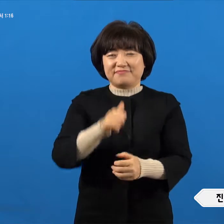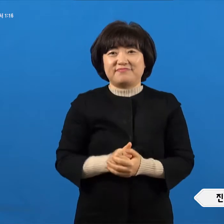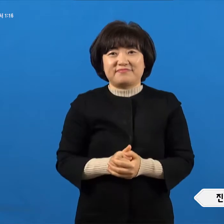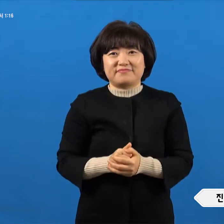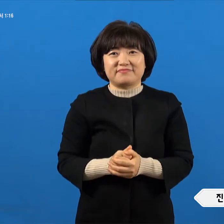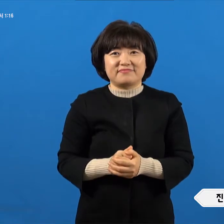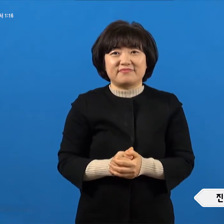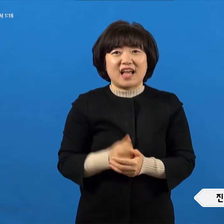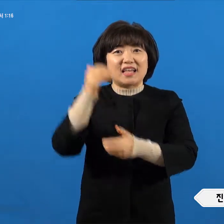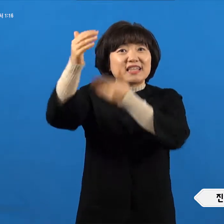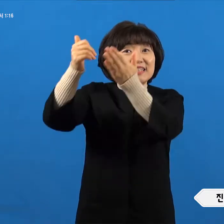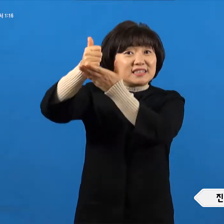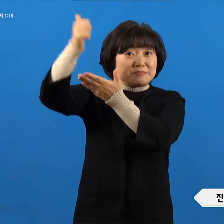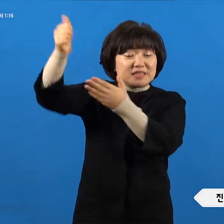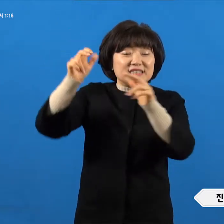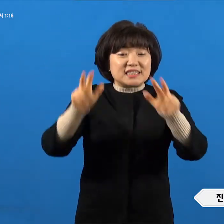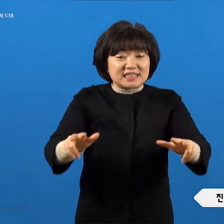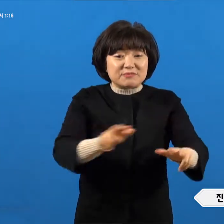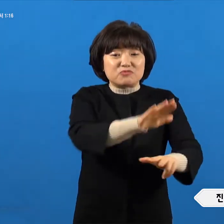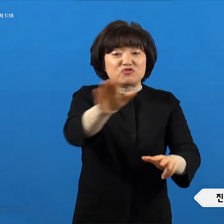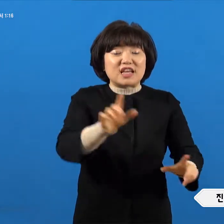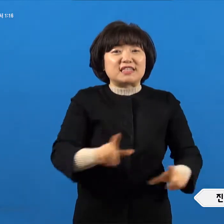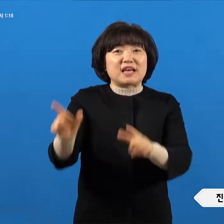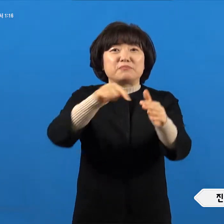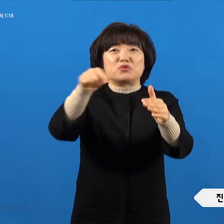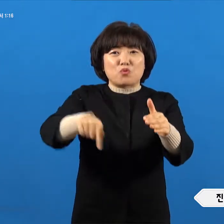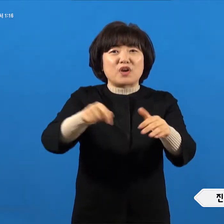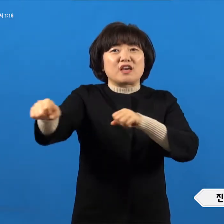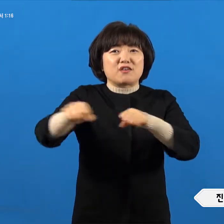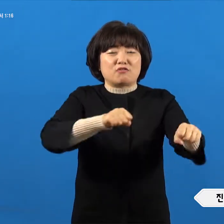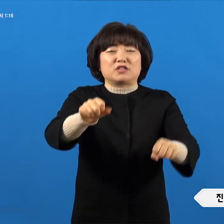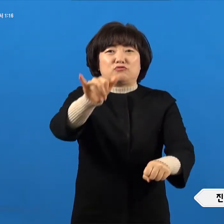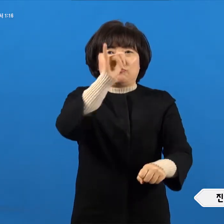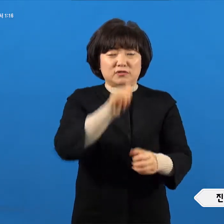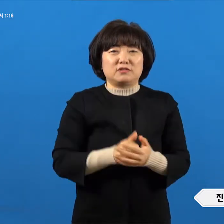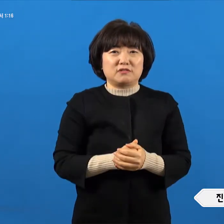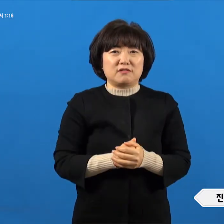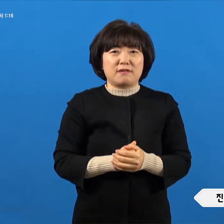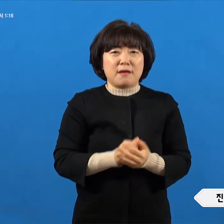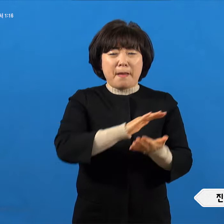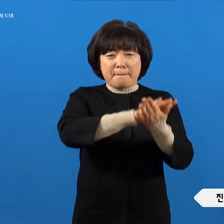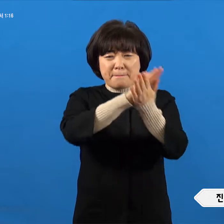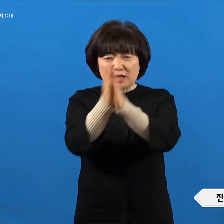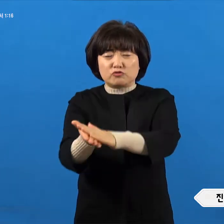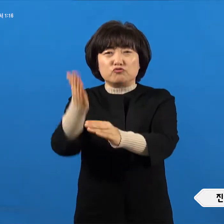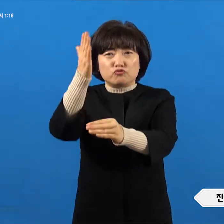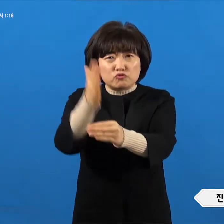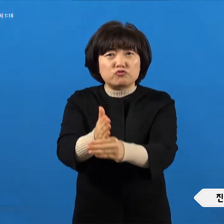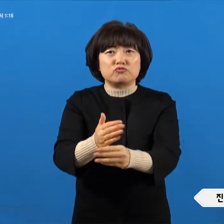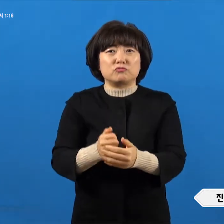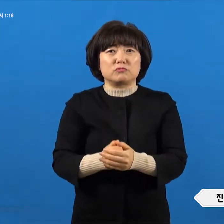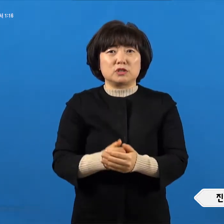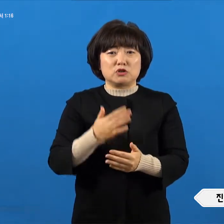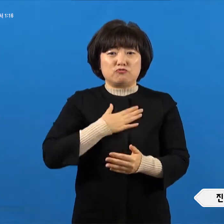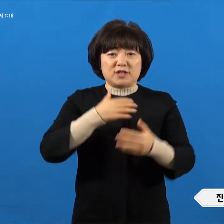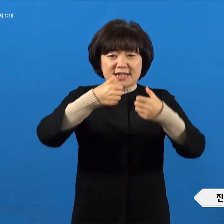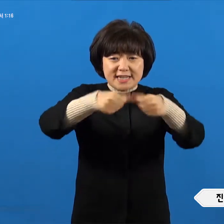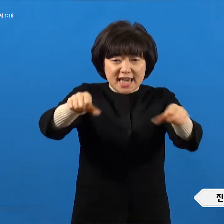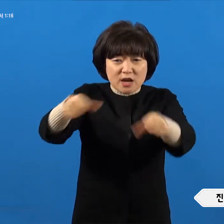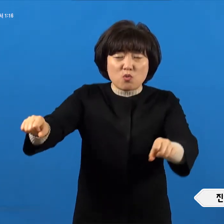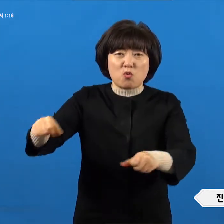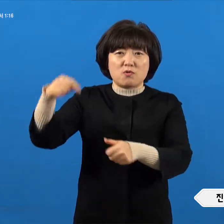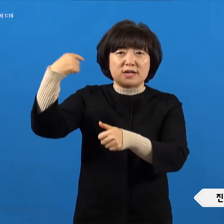삶 가운데 지금도 역사하고 계시고 전과 같지 않습니다. 바뀌어지고 있습니다. 우리를